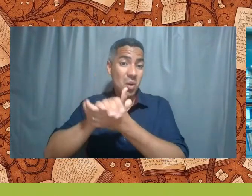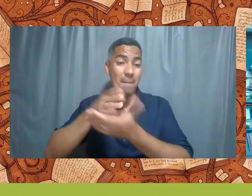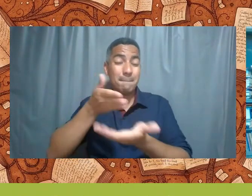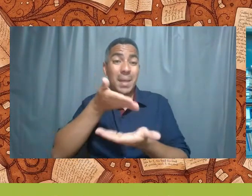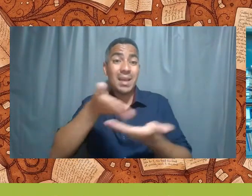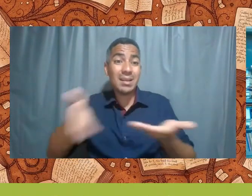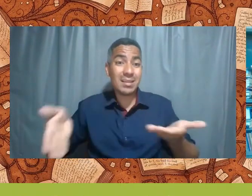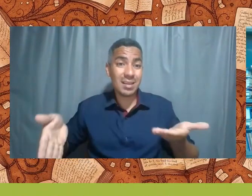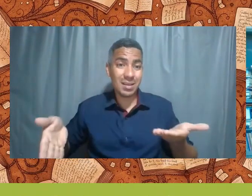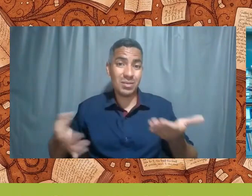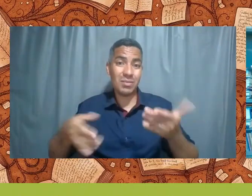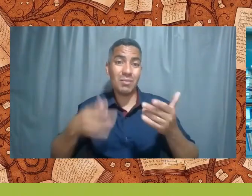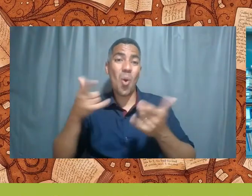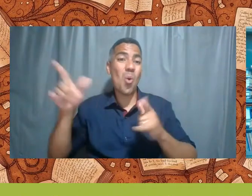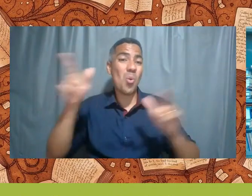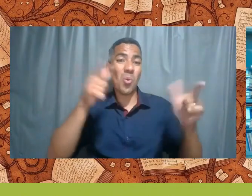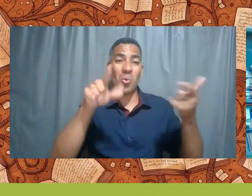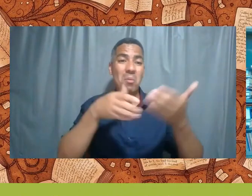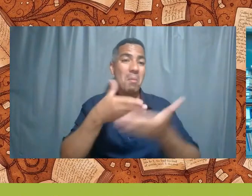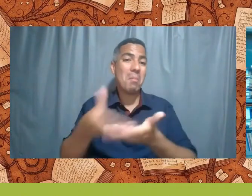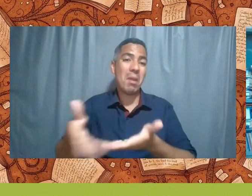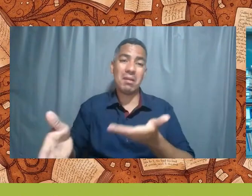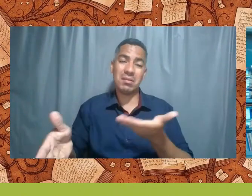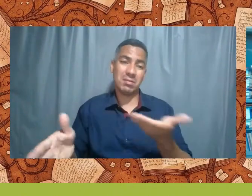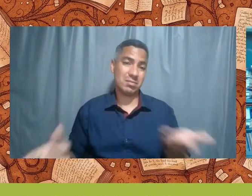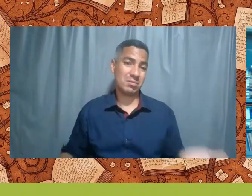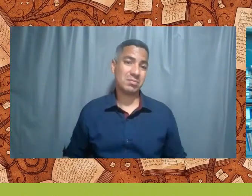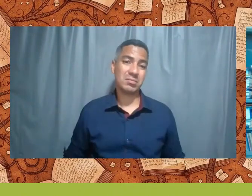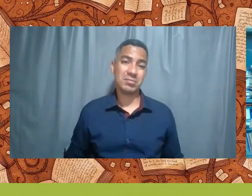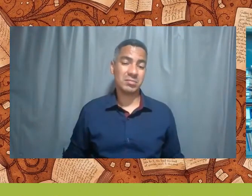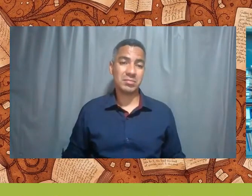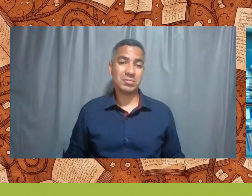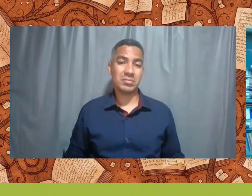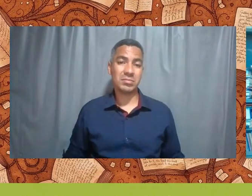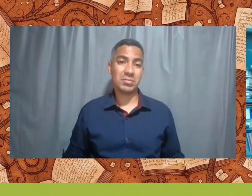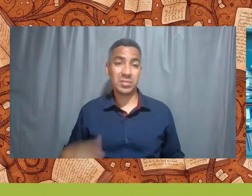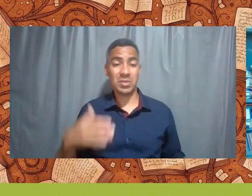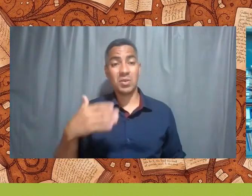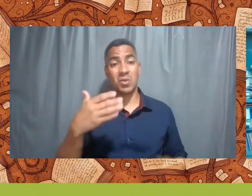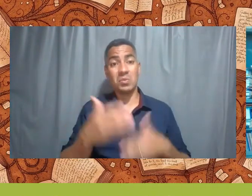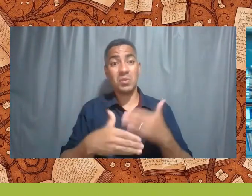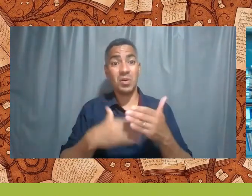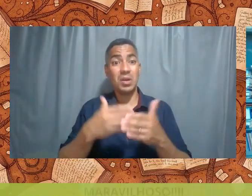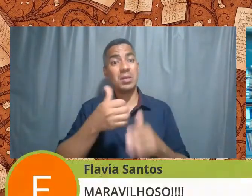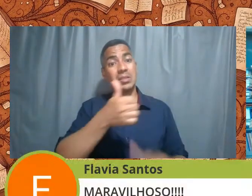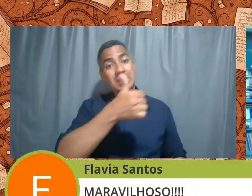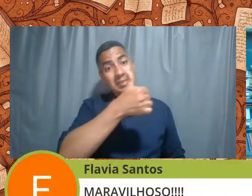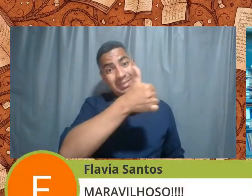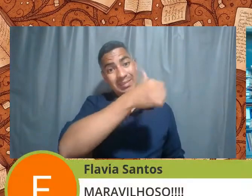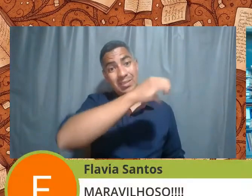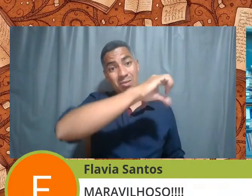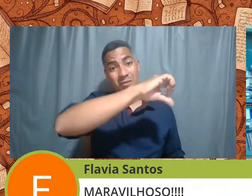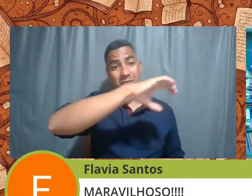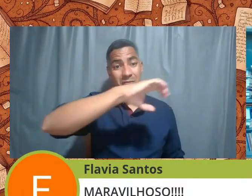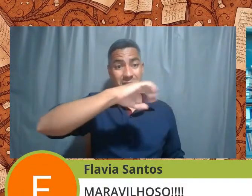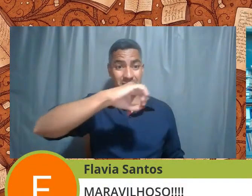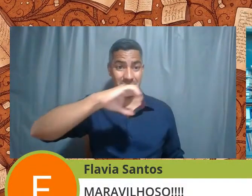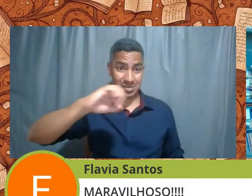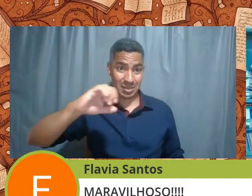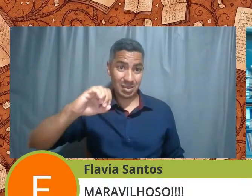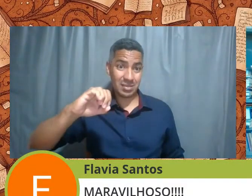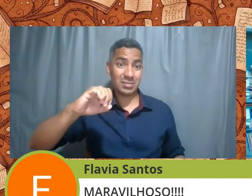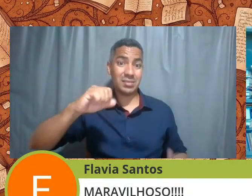é esse ponto, né, que vai corresponder no século XIX, isso é muito importante, à criação